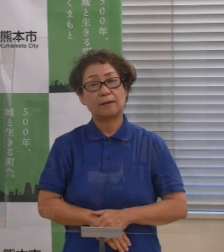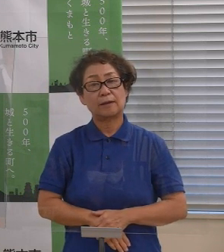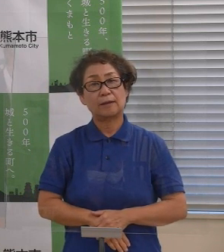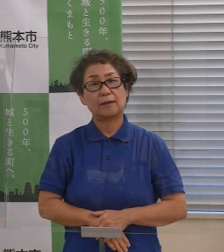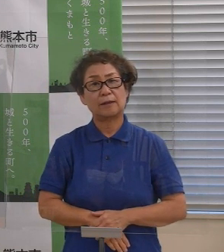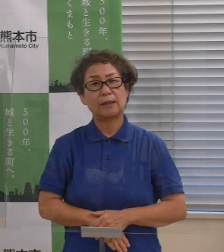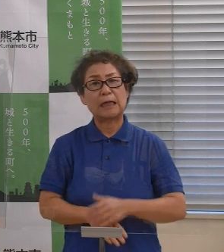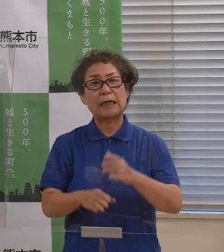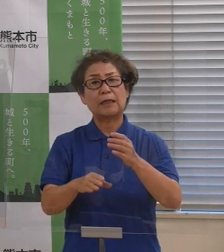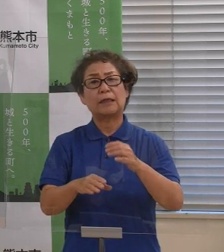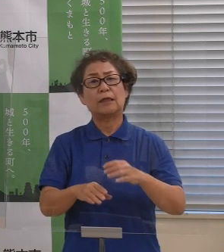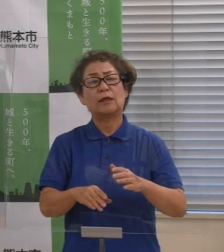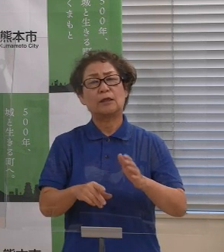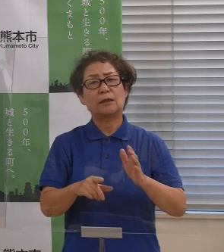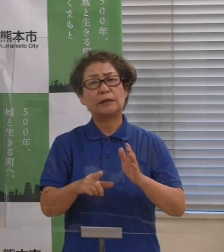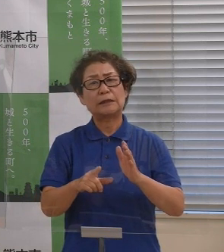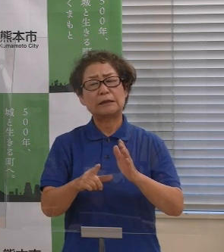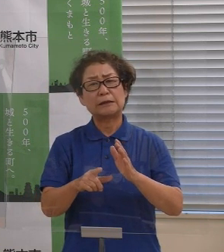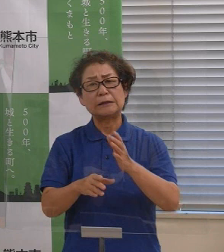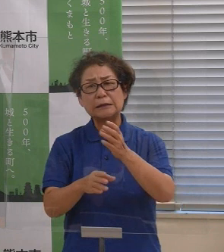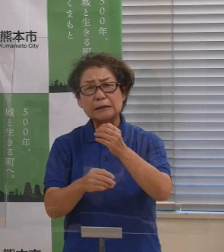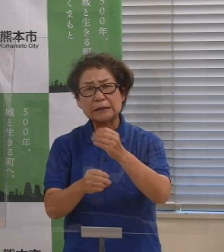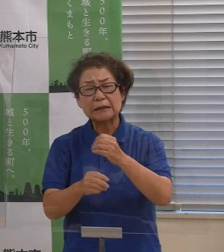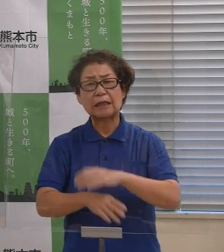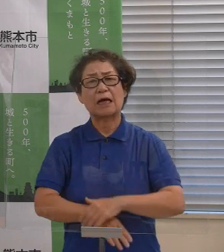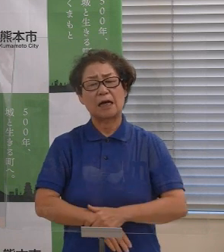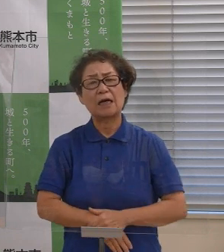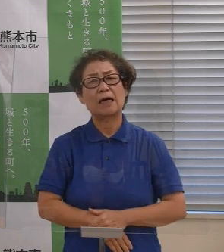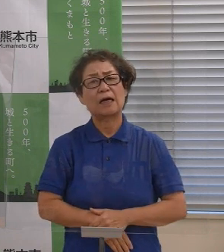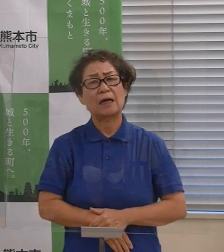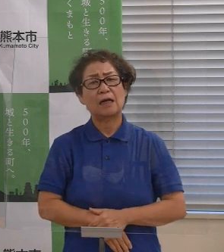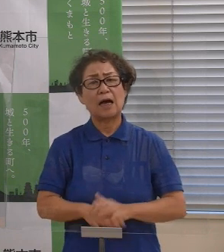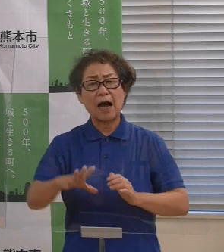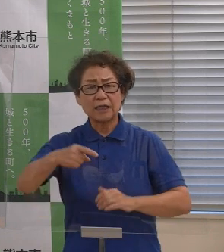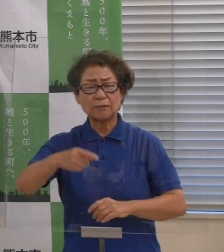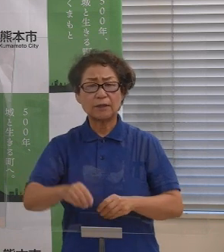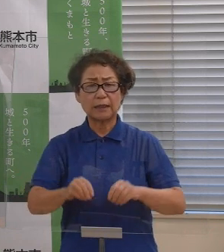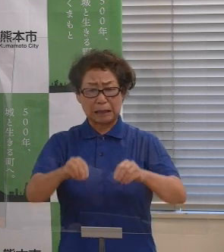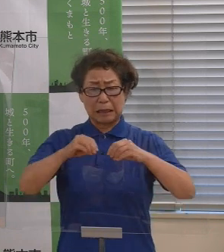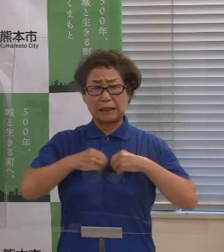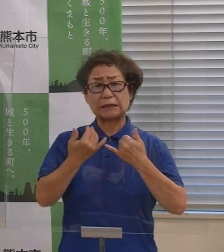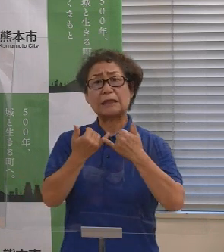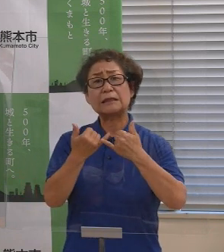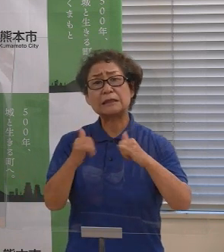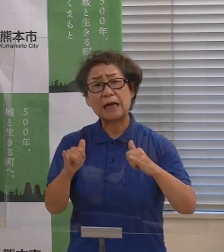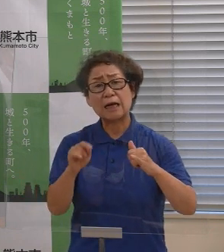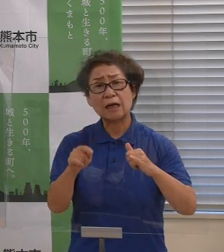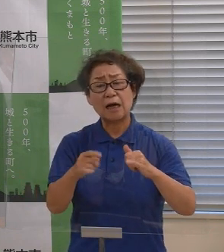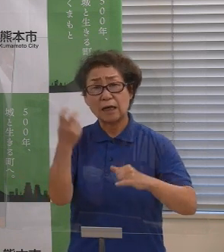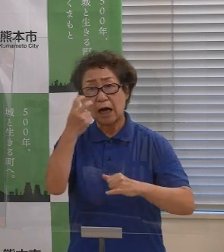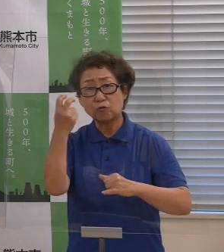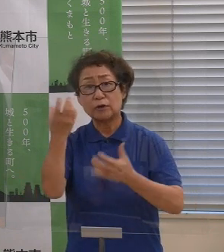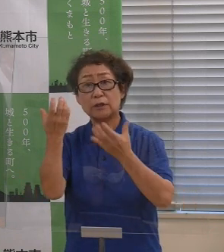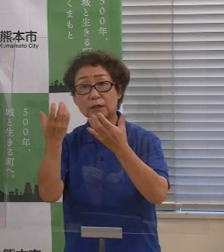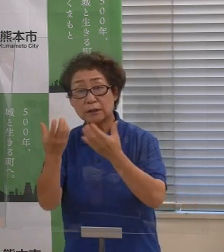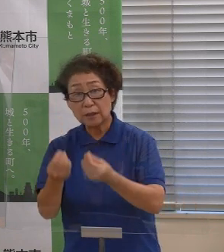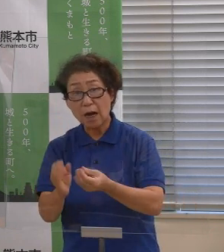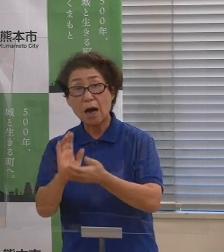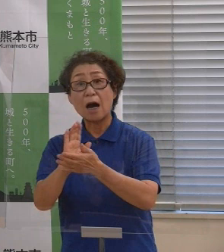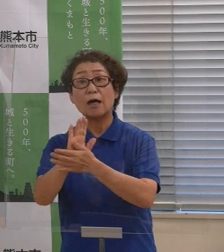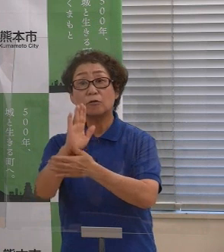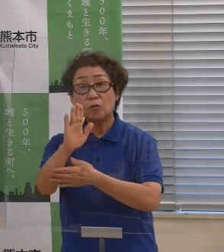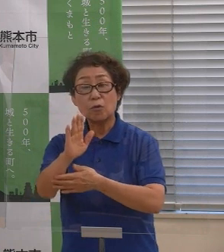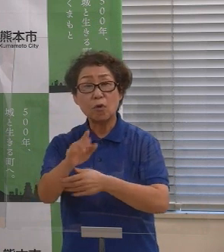あ、時期がやはり今ご指摘の通りですね、最初の感染者が確認をされてからです